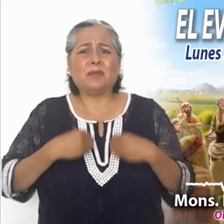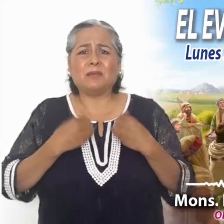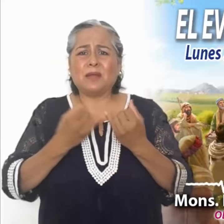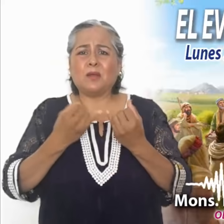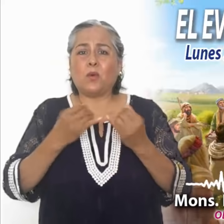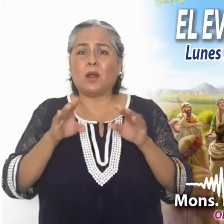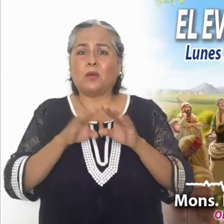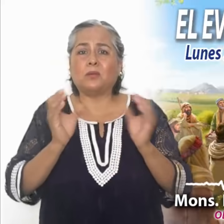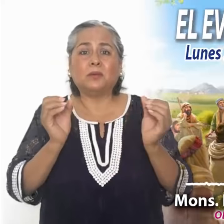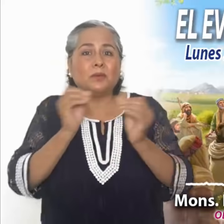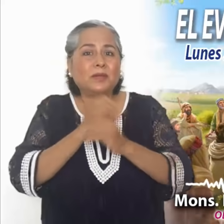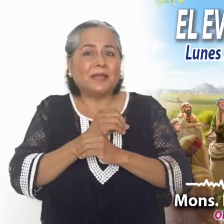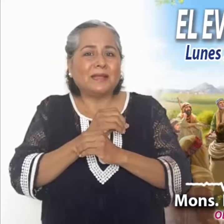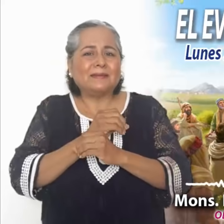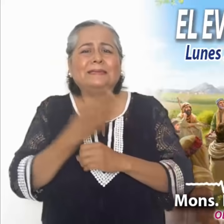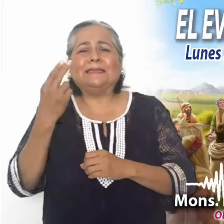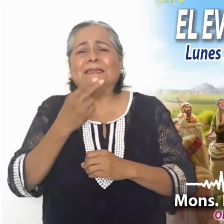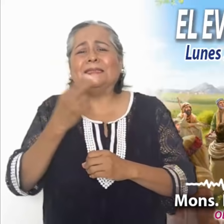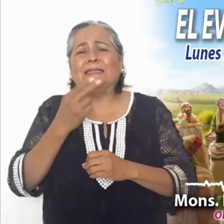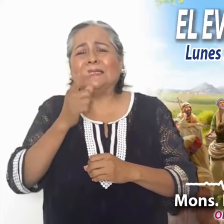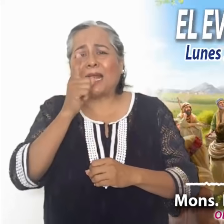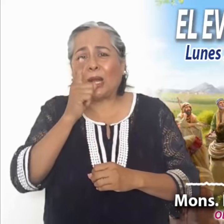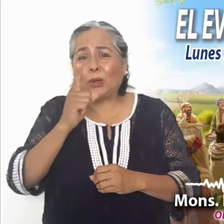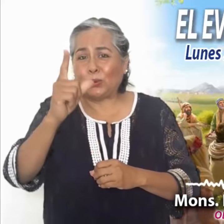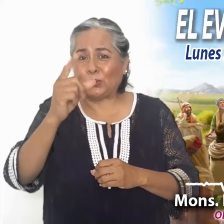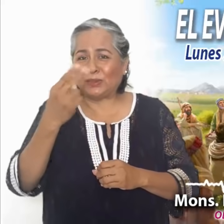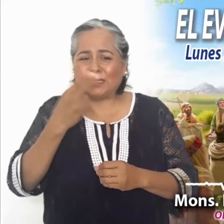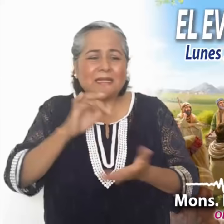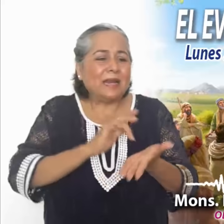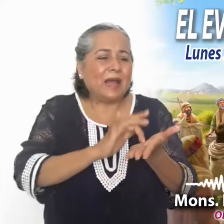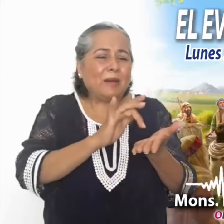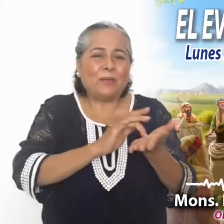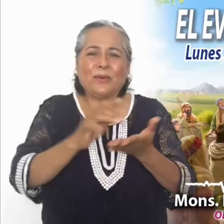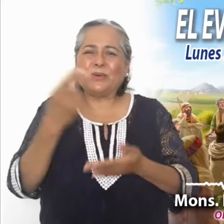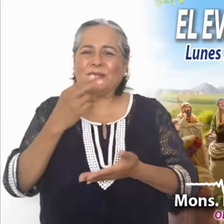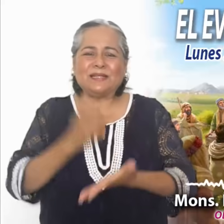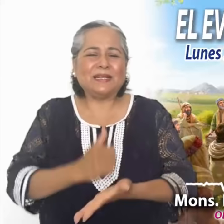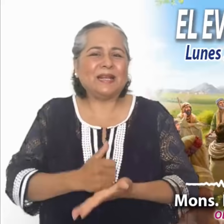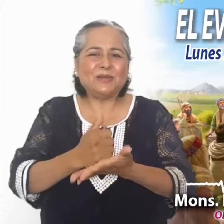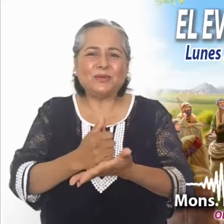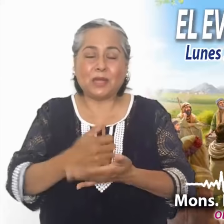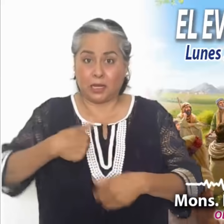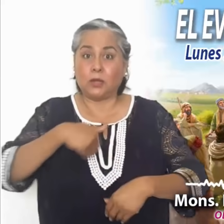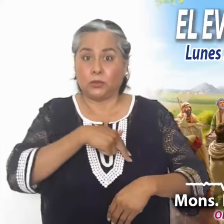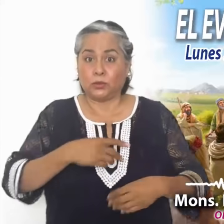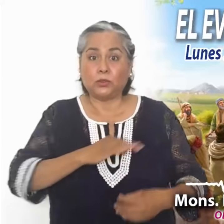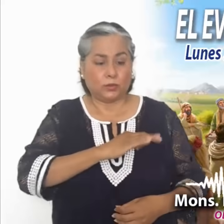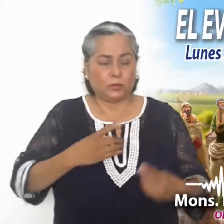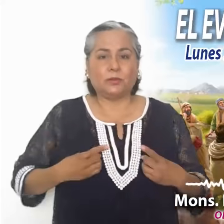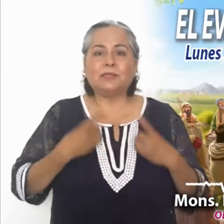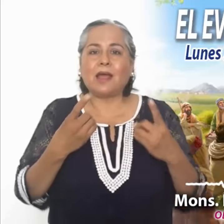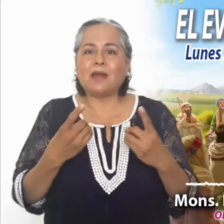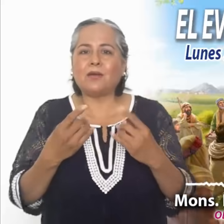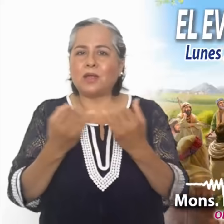anhelan un atisbo de resplandor al cual asirse, y nosotros podemos darlo, no de nosotros mismos, sino